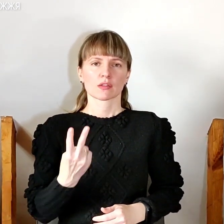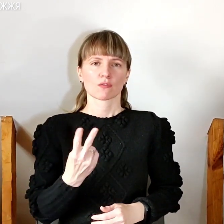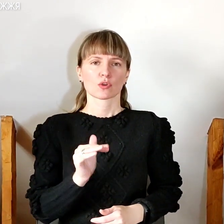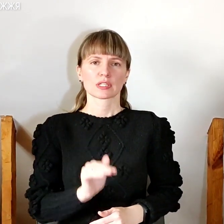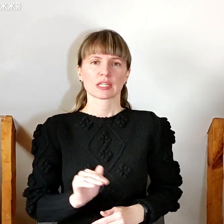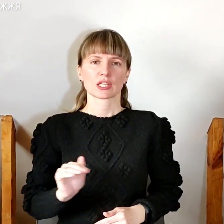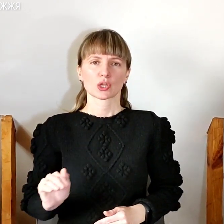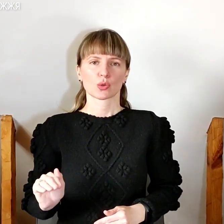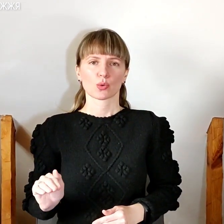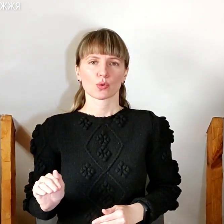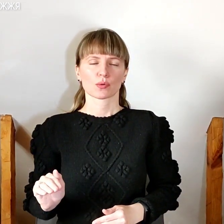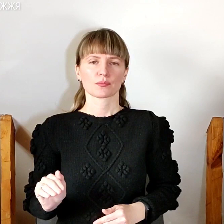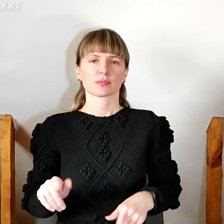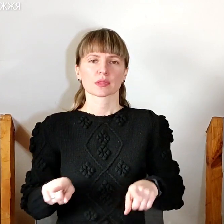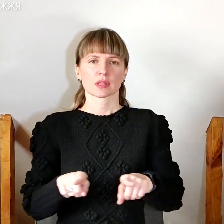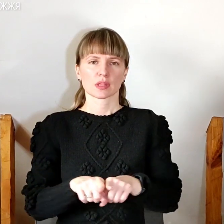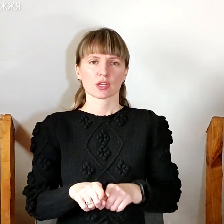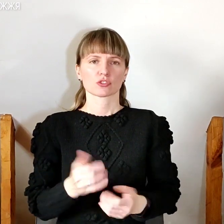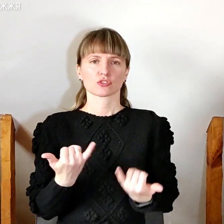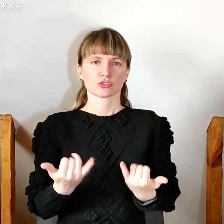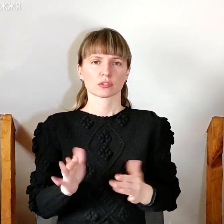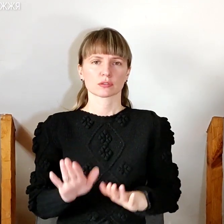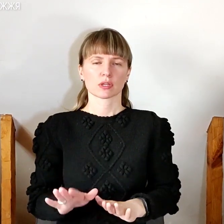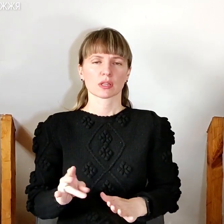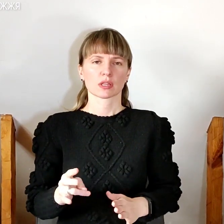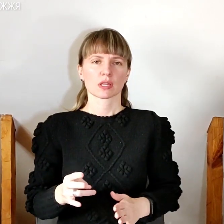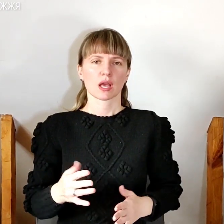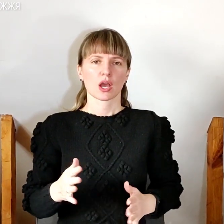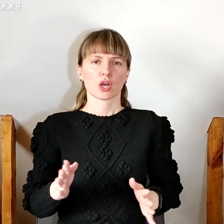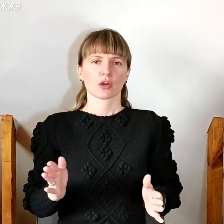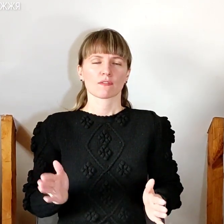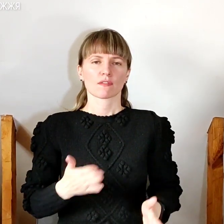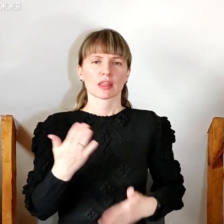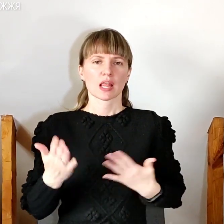перебувають на штучній вентиляції легень, мають вроджені пневмонії,